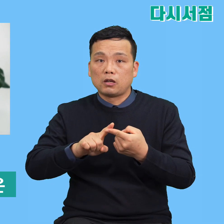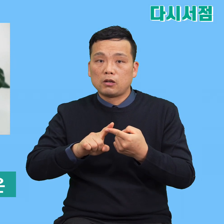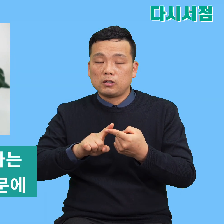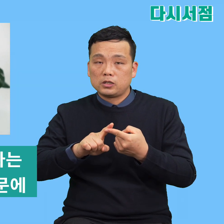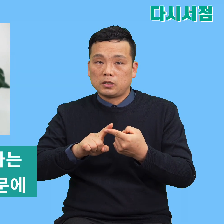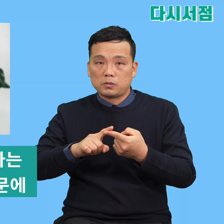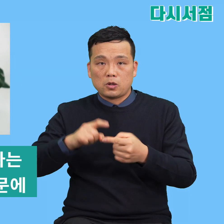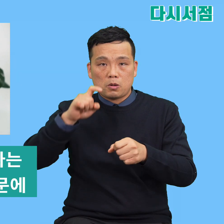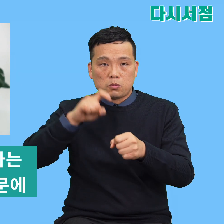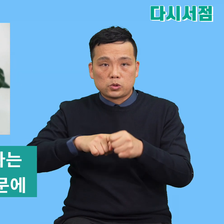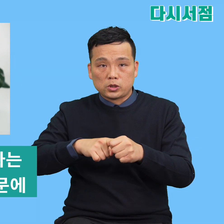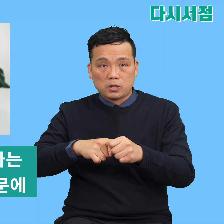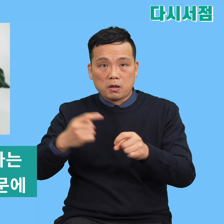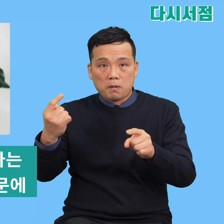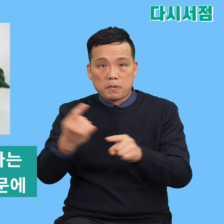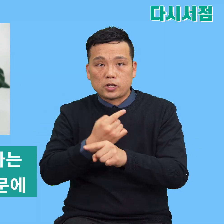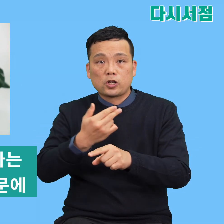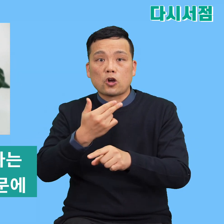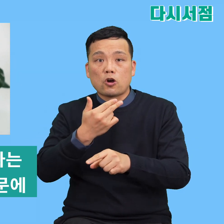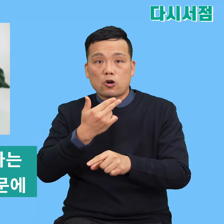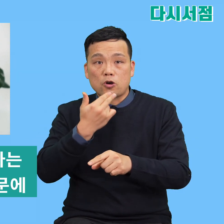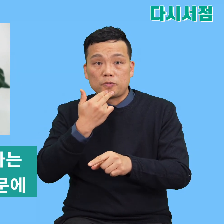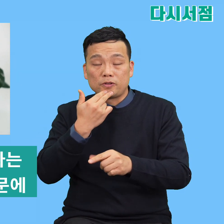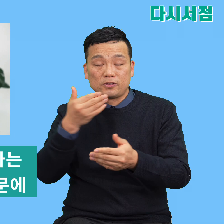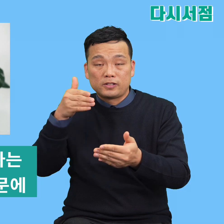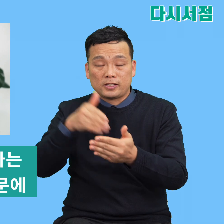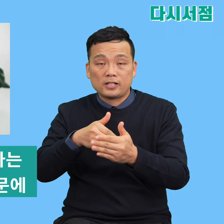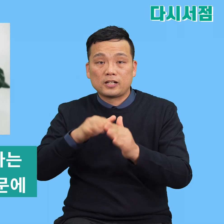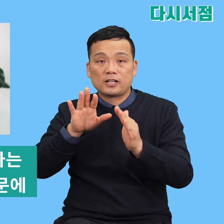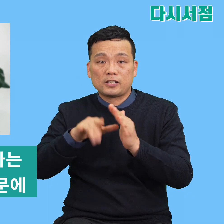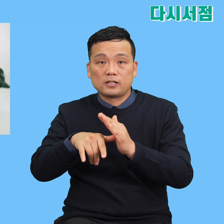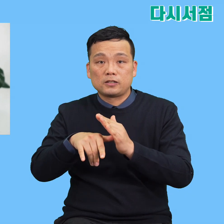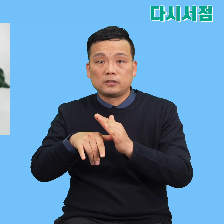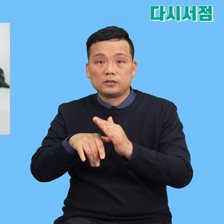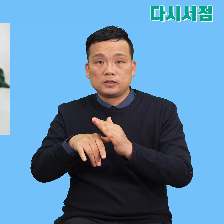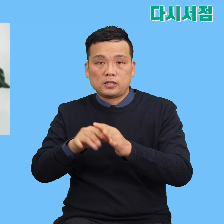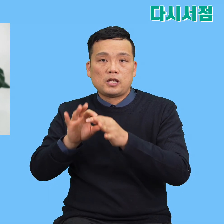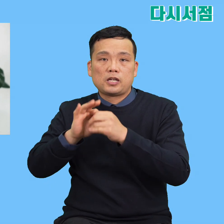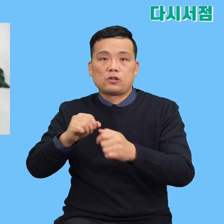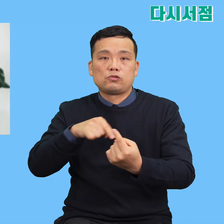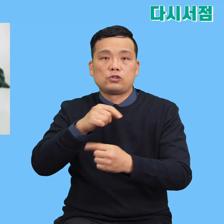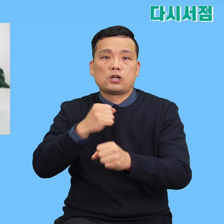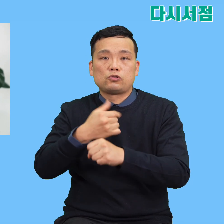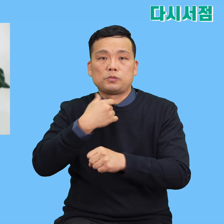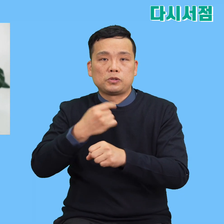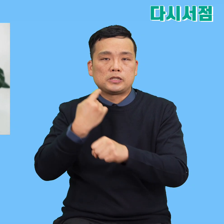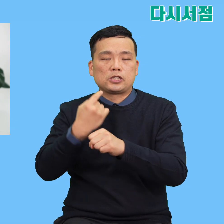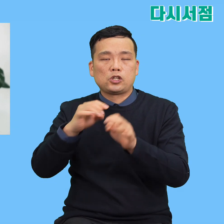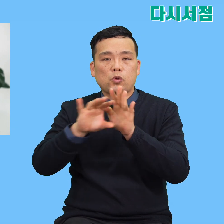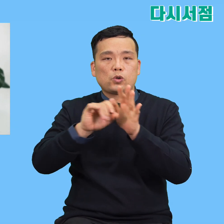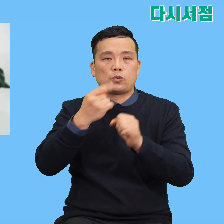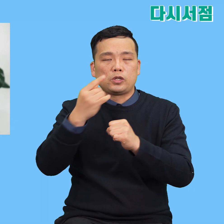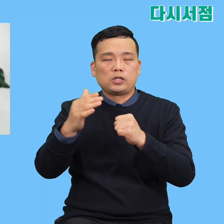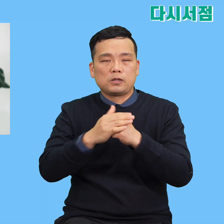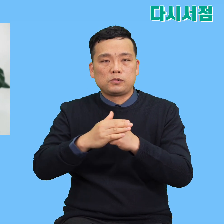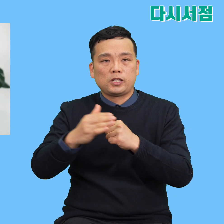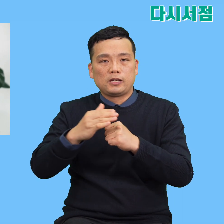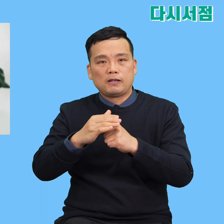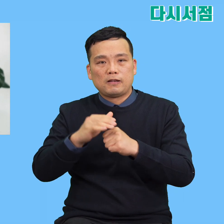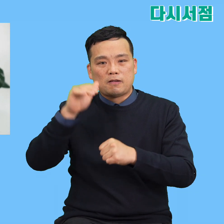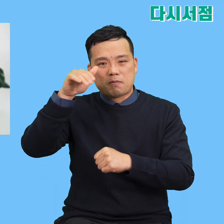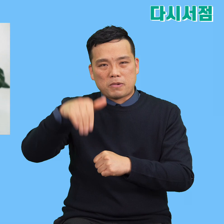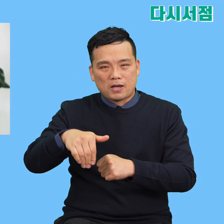않는 이상은, 물론 작년에는 이제 코로나라는 아주 큰 위기가 있었기 때문에 많은 고민이 있었지만 어떻게든 그래도 처음에